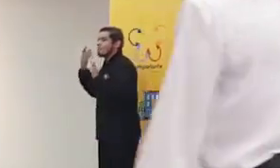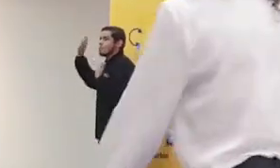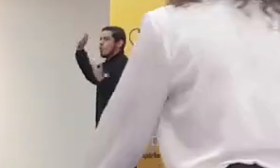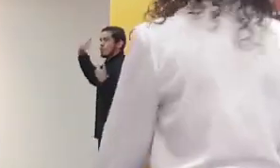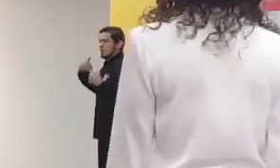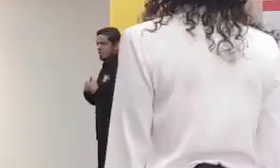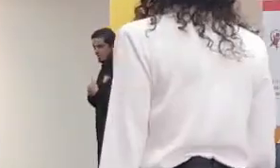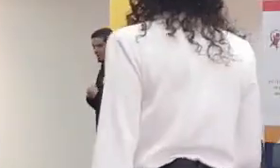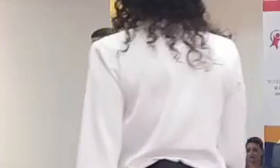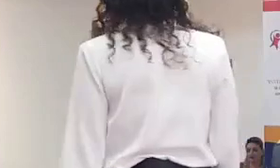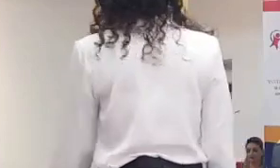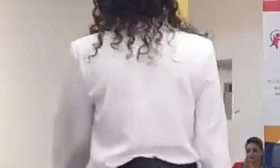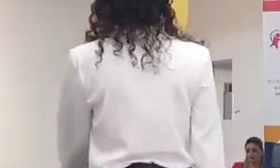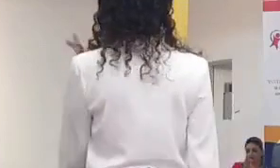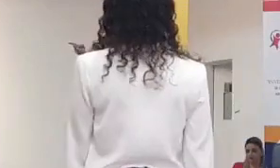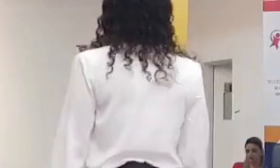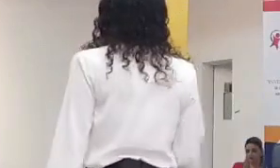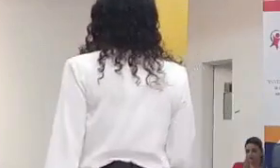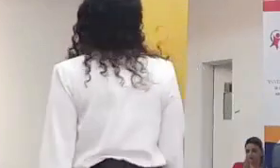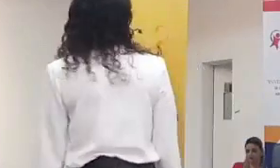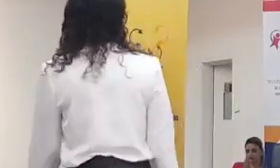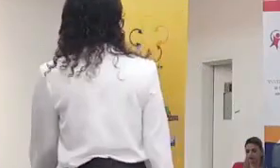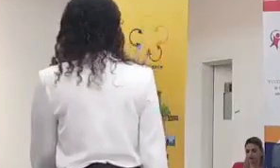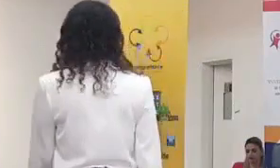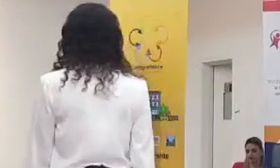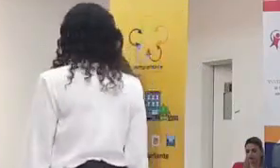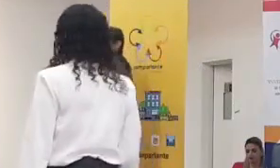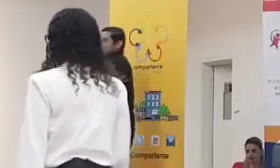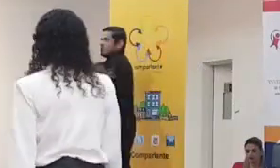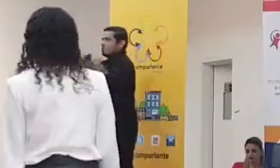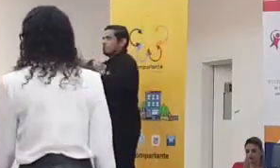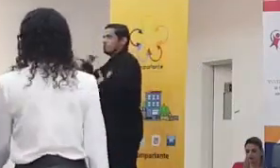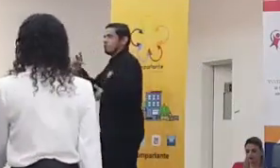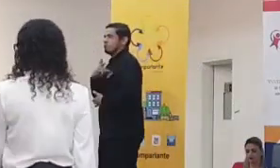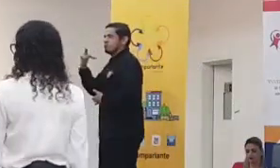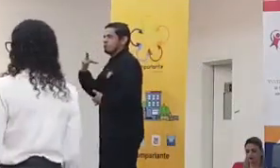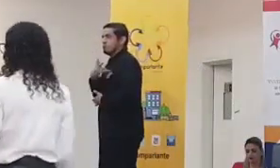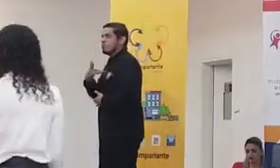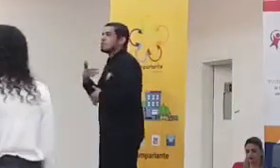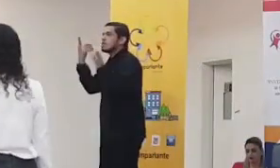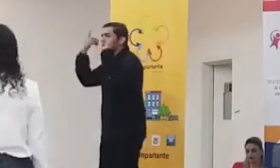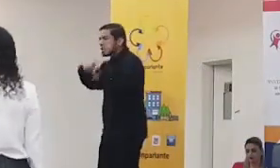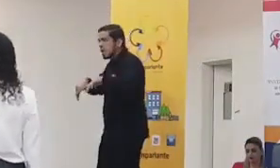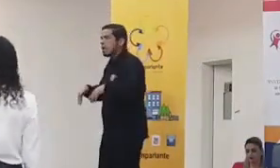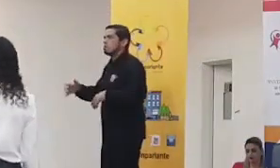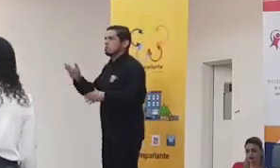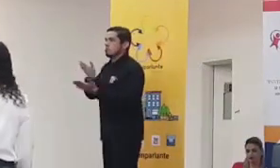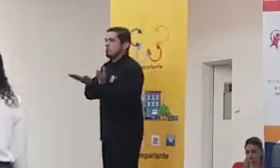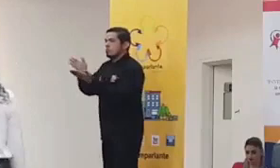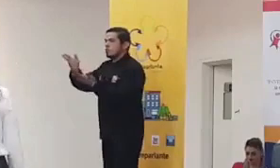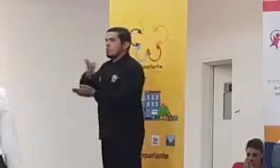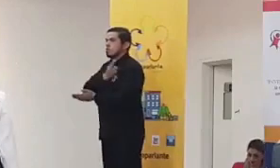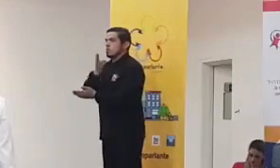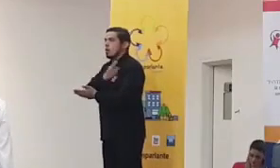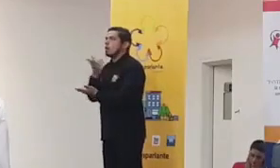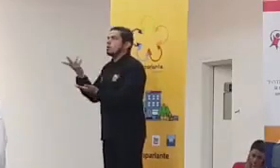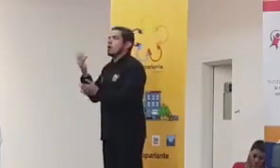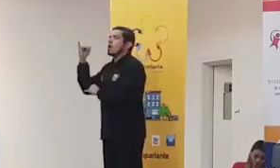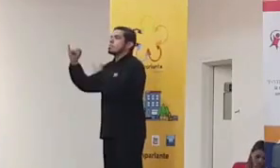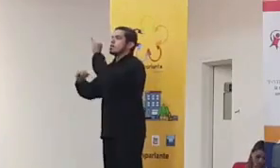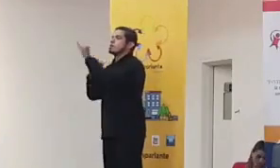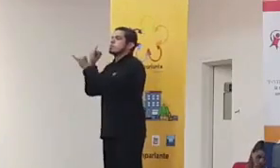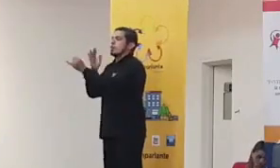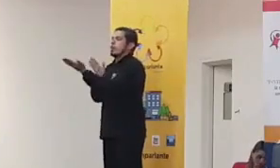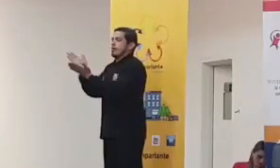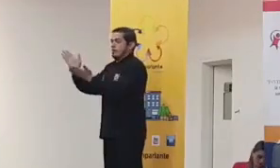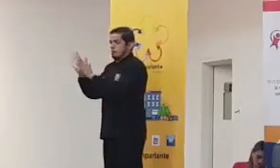llegué hasta ahí. Me gradué. Soy internacionalista y politóloga ahora. Pero